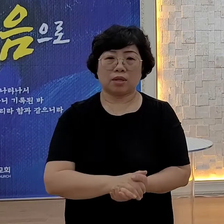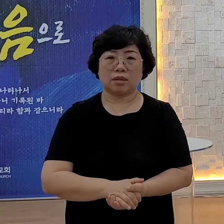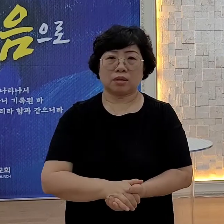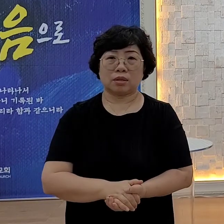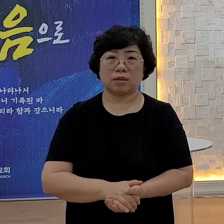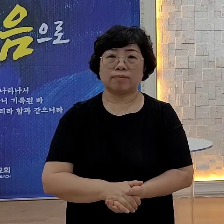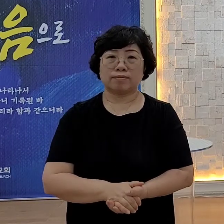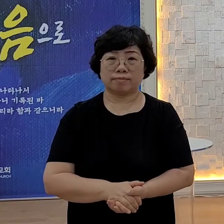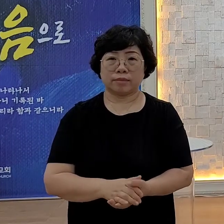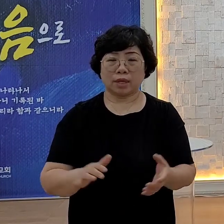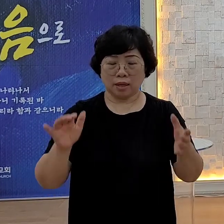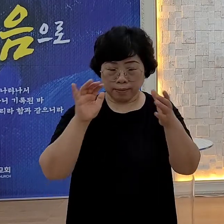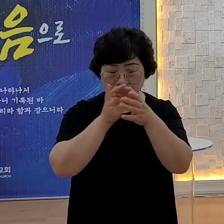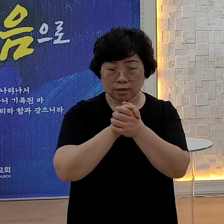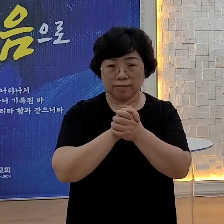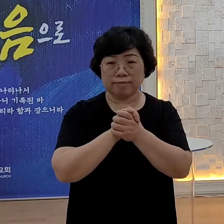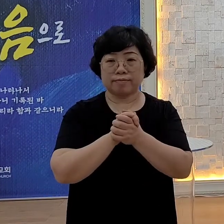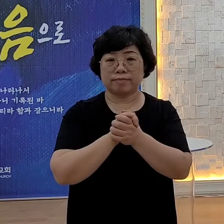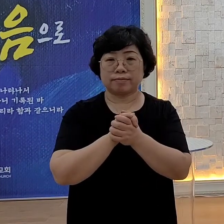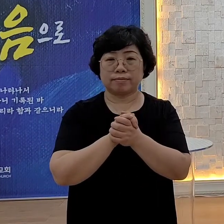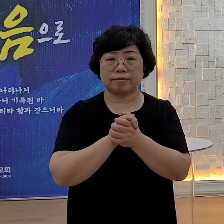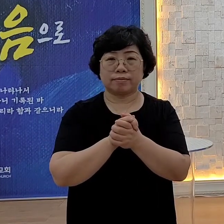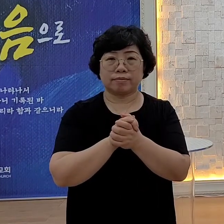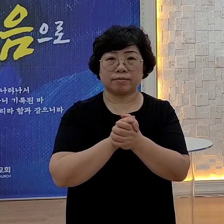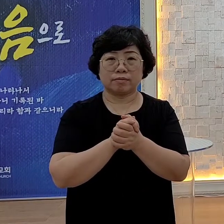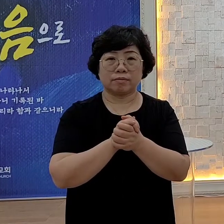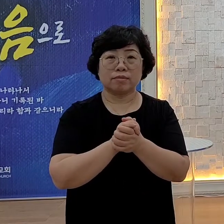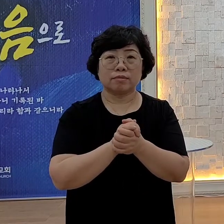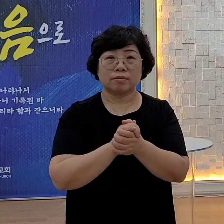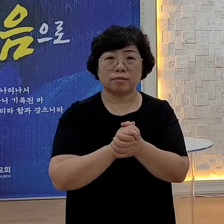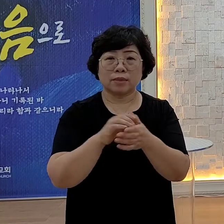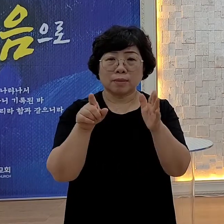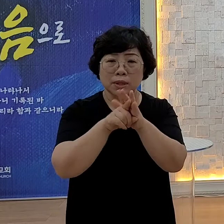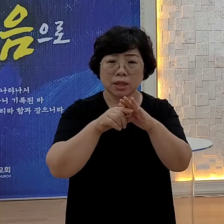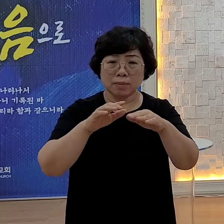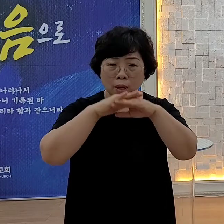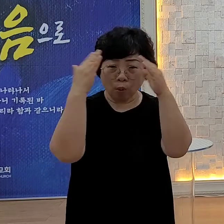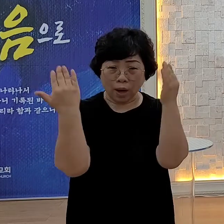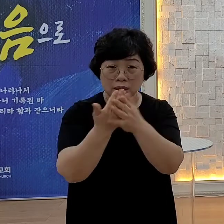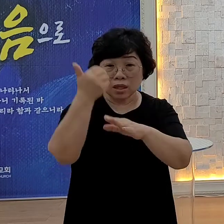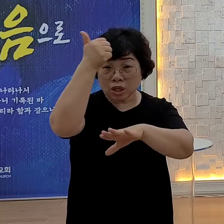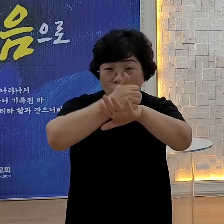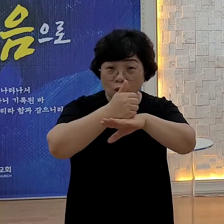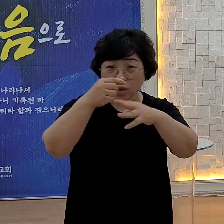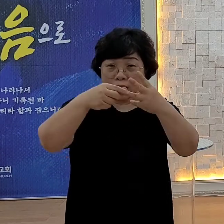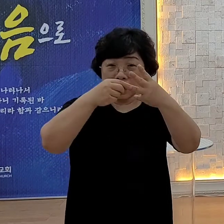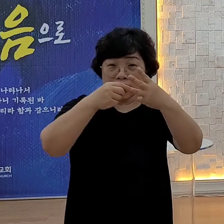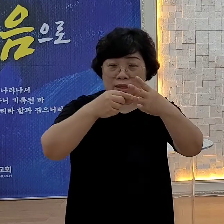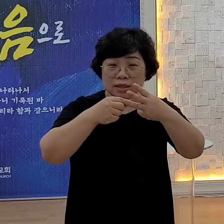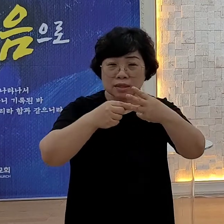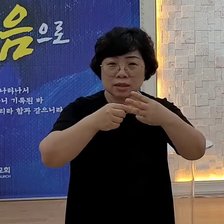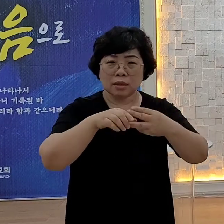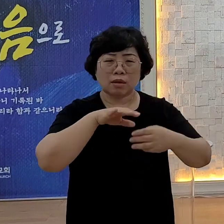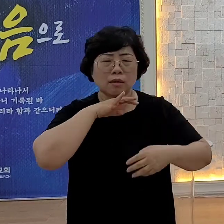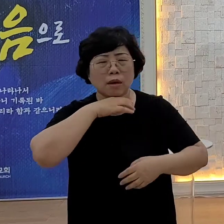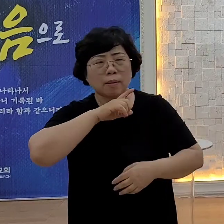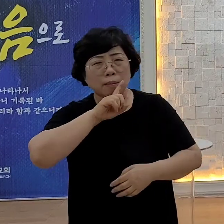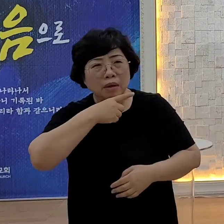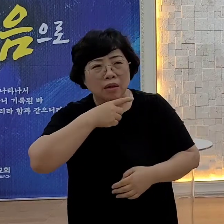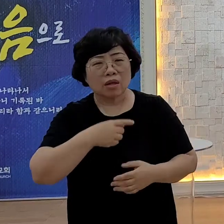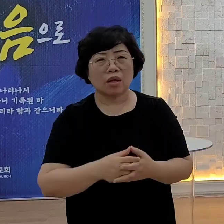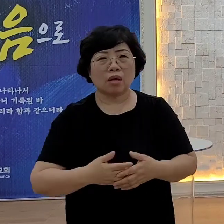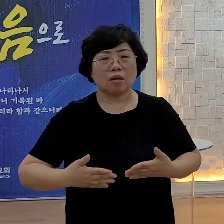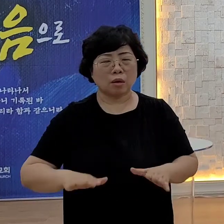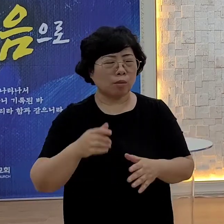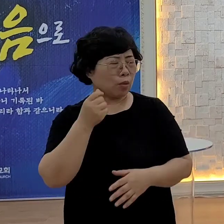낳았도다 하니라. 아멘. 이게 완성된 결과예요. 방금 100세에 무슨 애를 낳아? 나는 그런 걸 본 적이 없어.